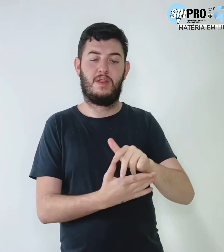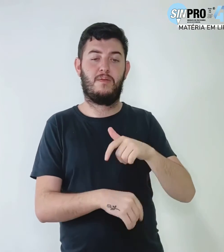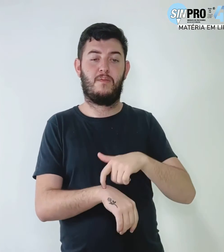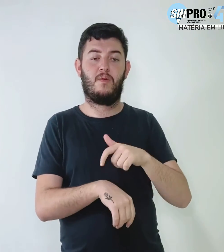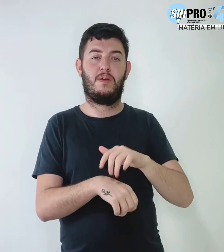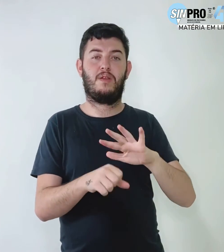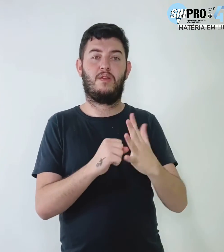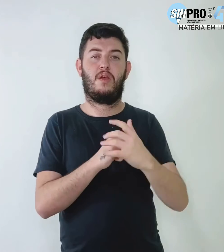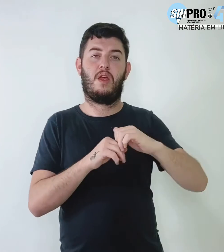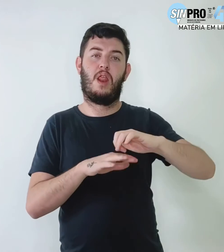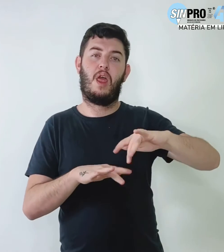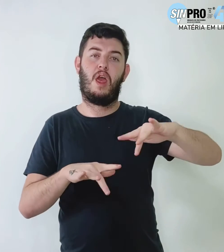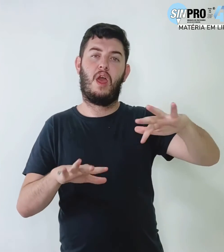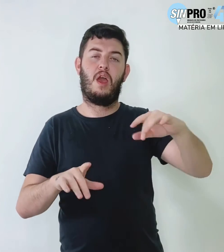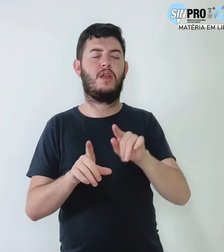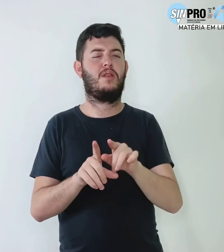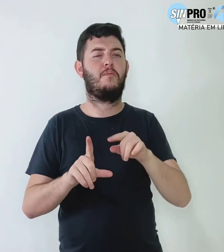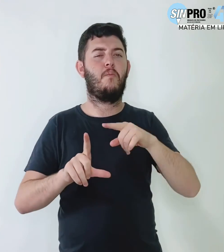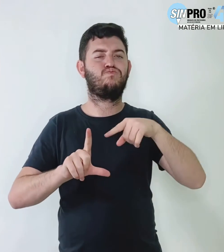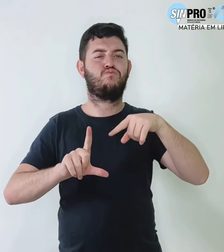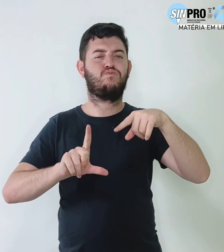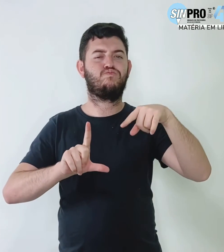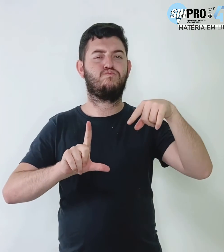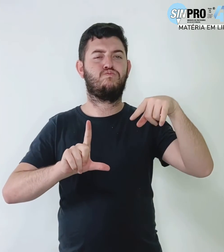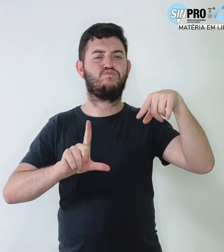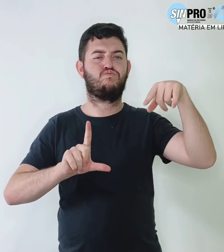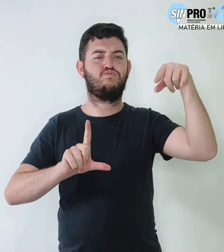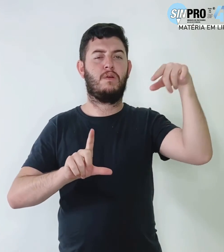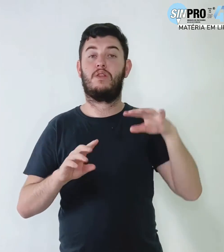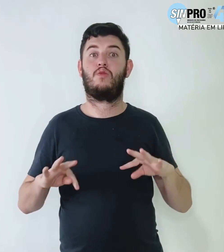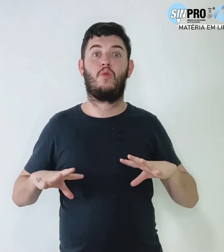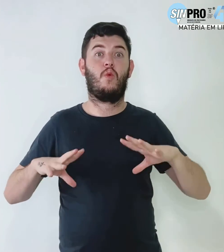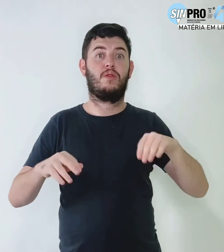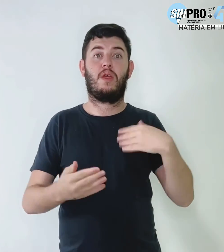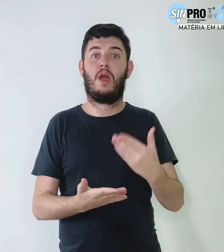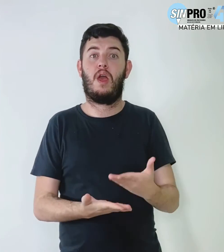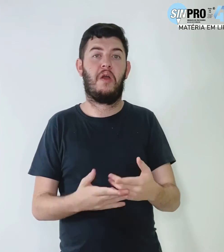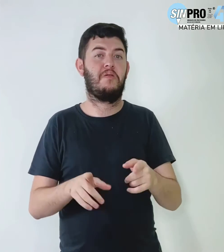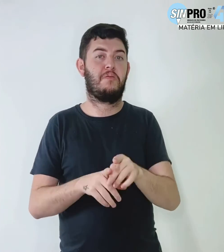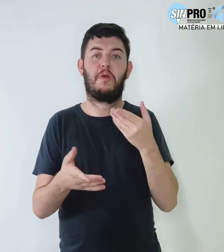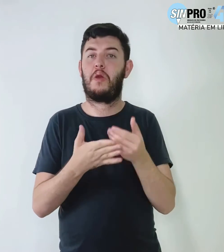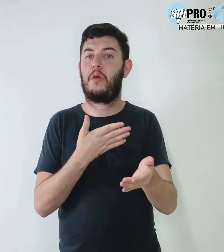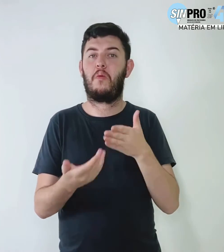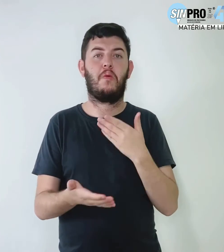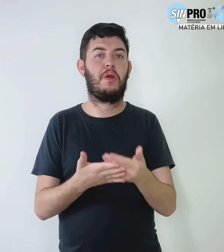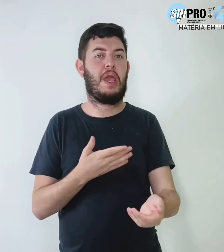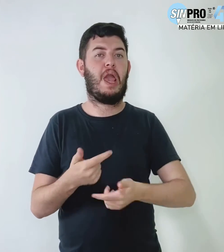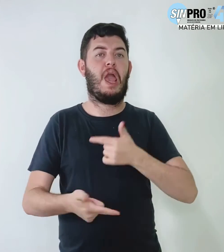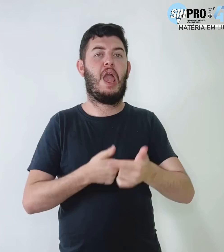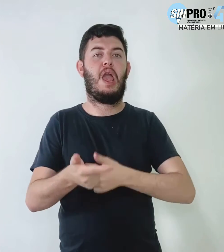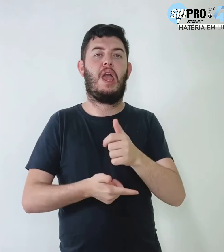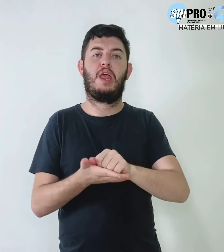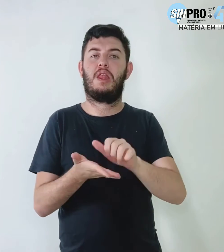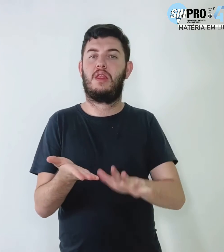de início da segunda onda e de aceleração, todas as aulas e quaisquer atividades que